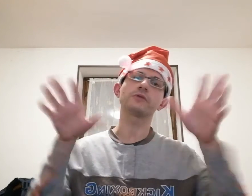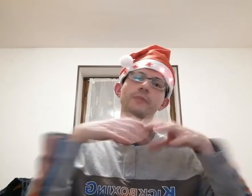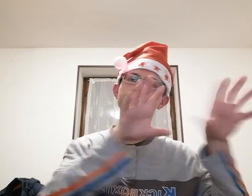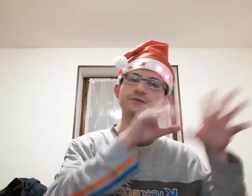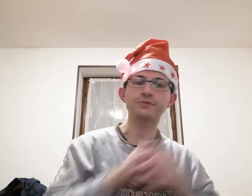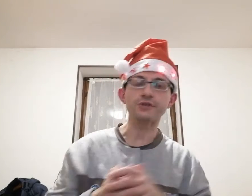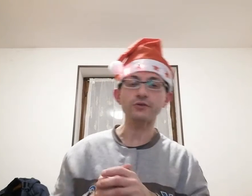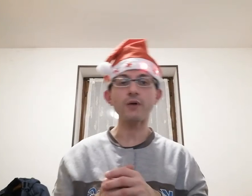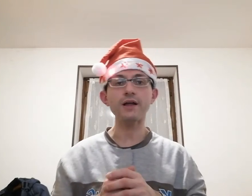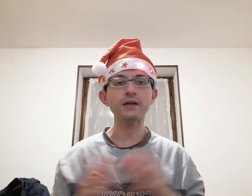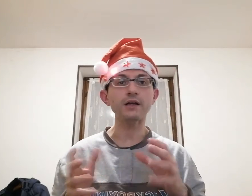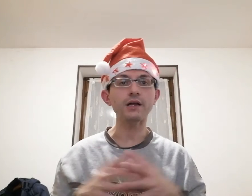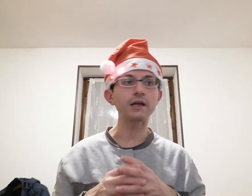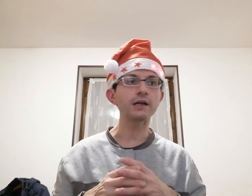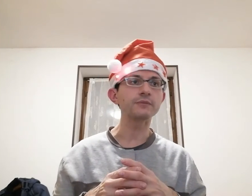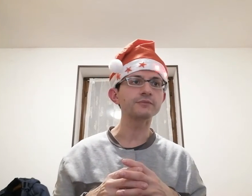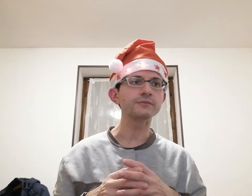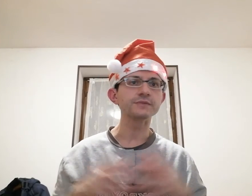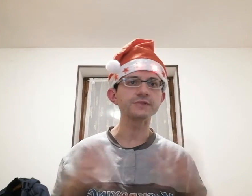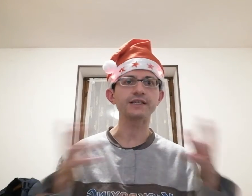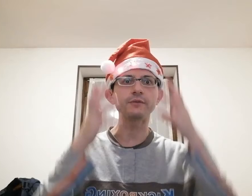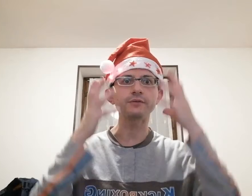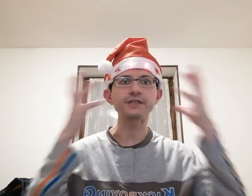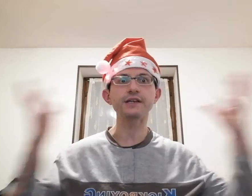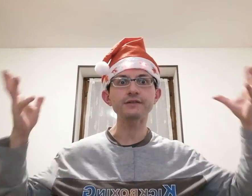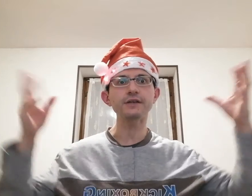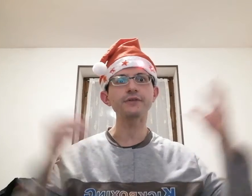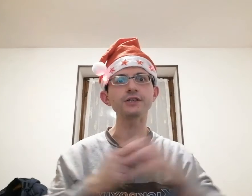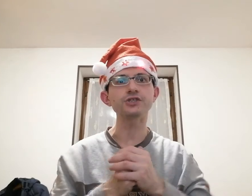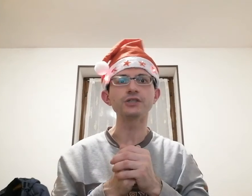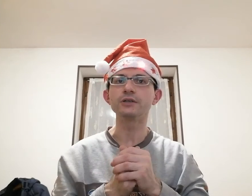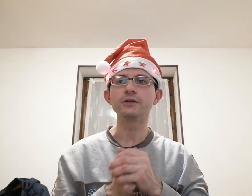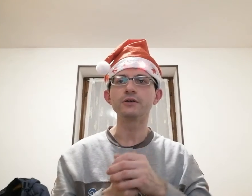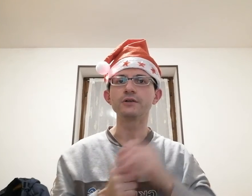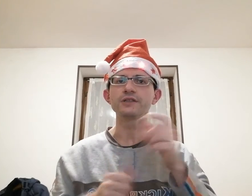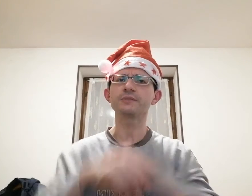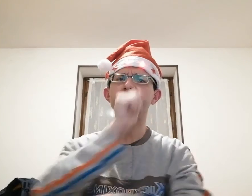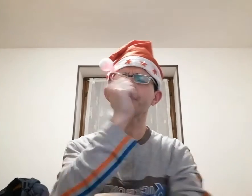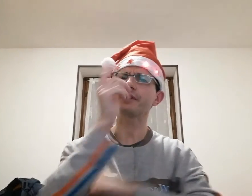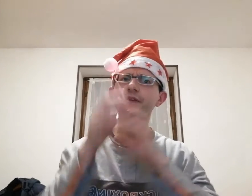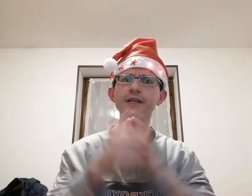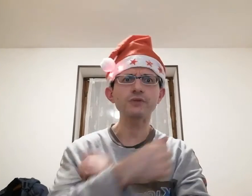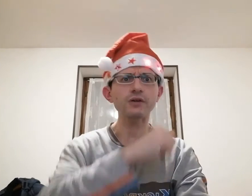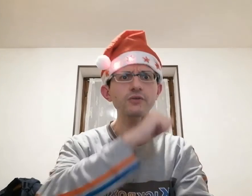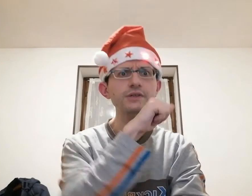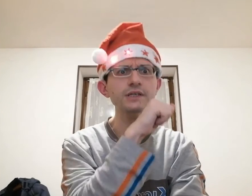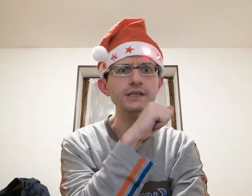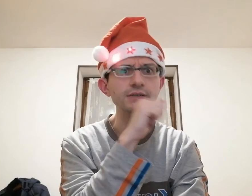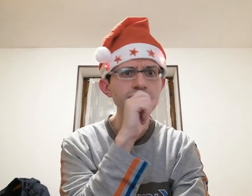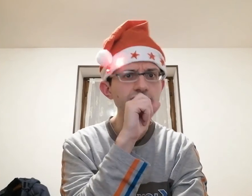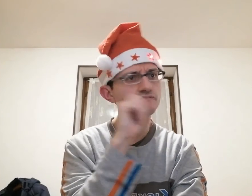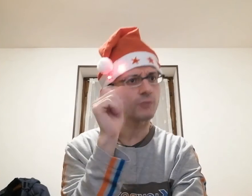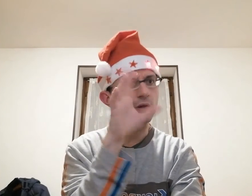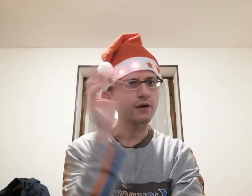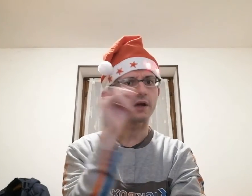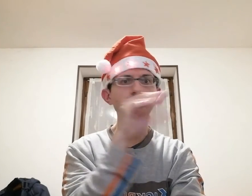comunque, a parte questo progetto qua, cerchiamo di essere felici. Sì, perché stavo riflettendo una cosa, che